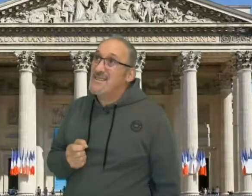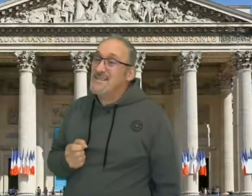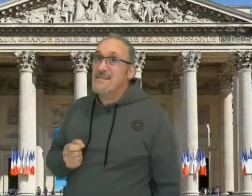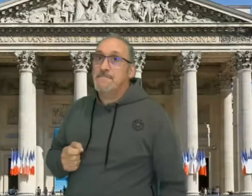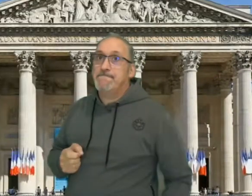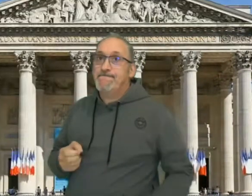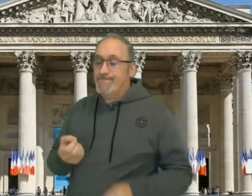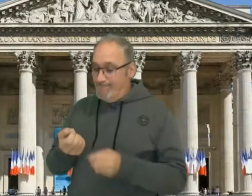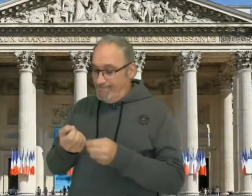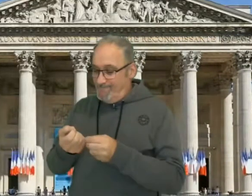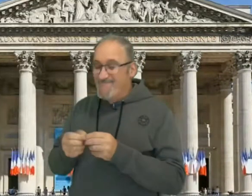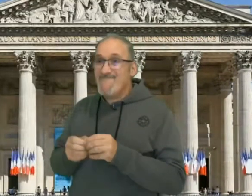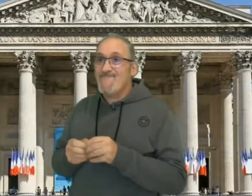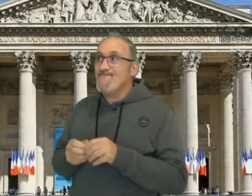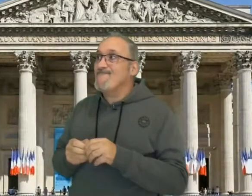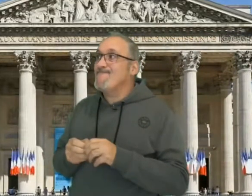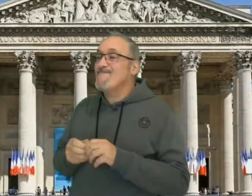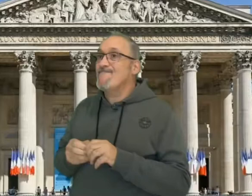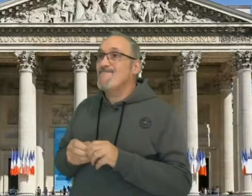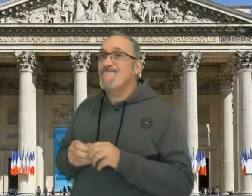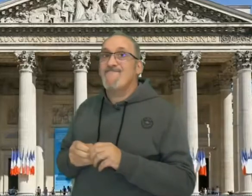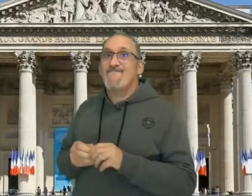malin, rien dans les mains, tout dans le coup de rein.